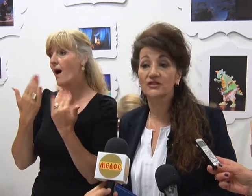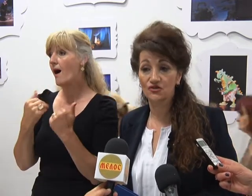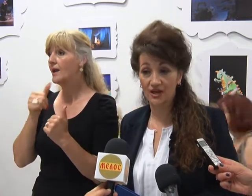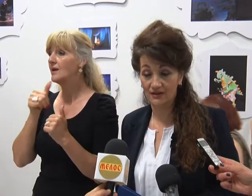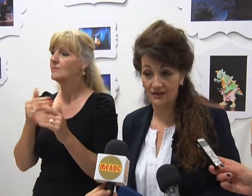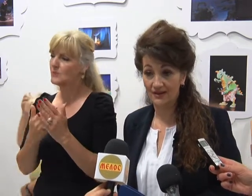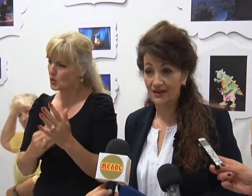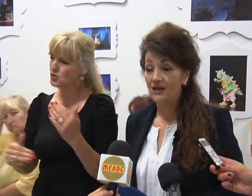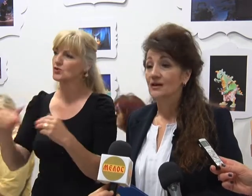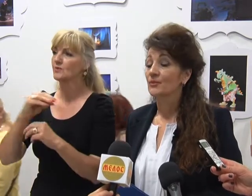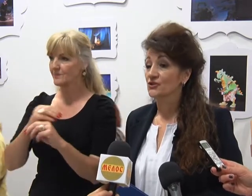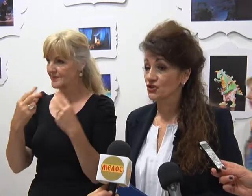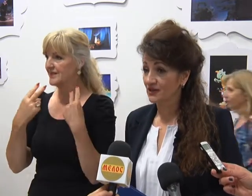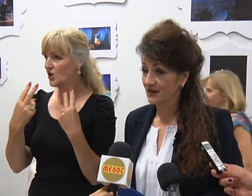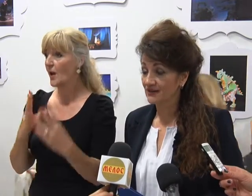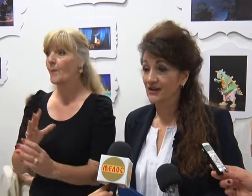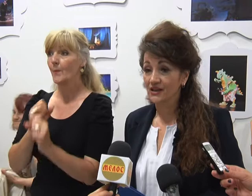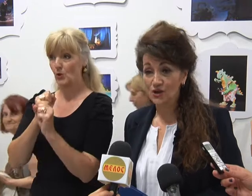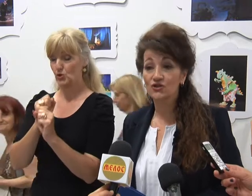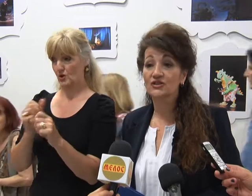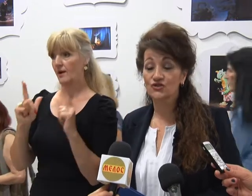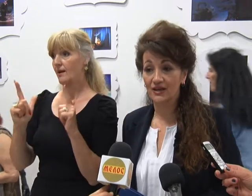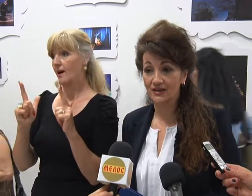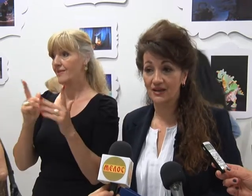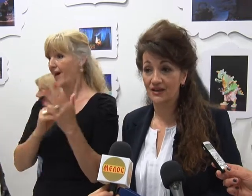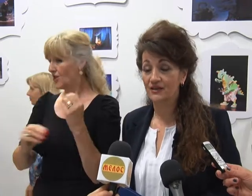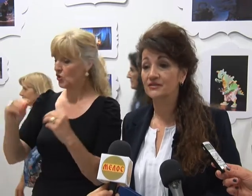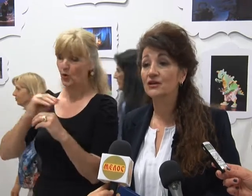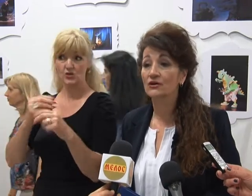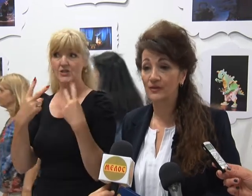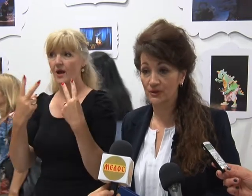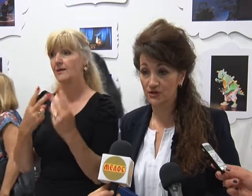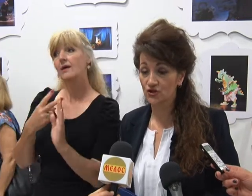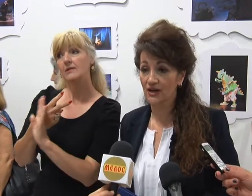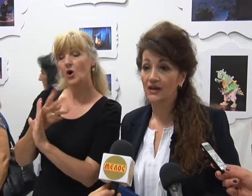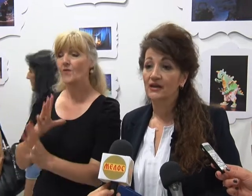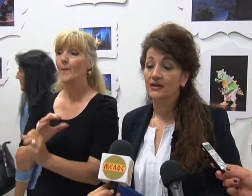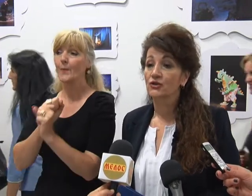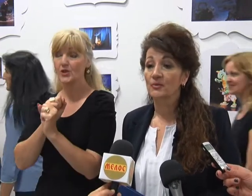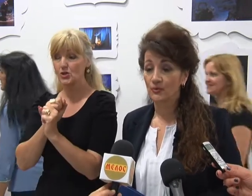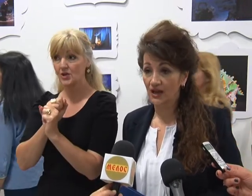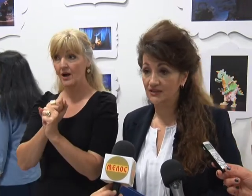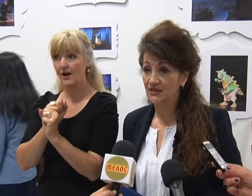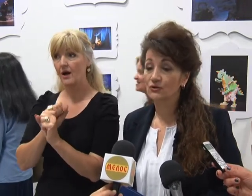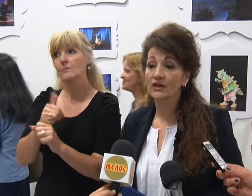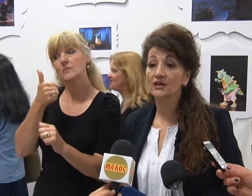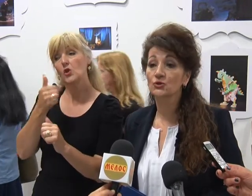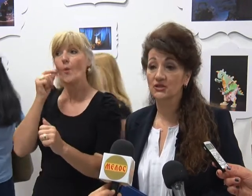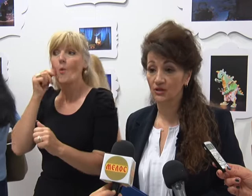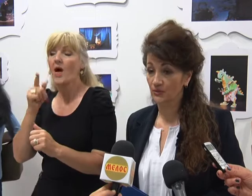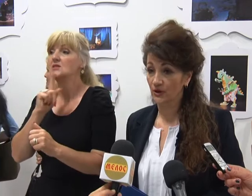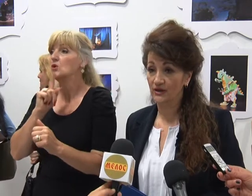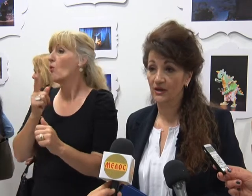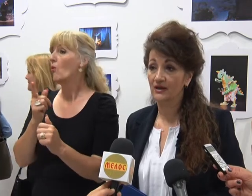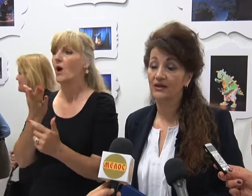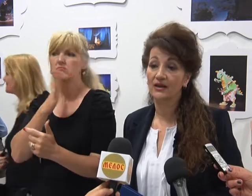još značajnije je podrška grada i još značajnija je njihova podrška jednoj populaciji koja je